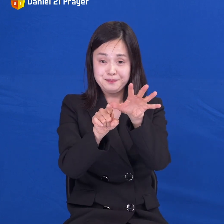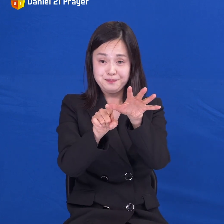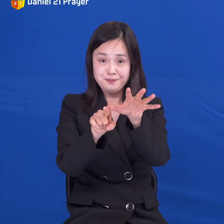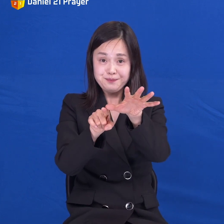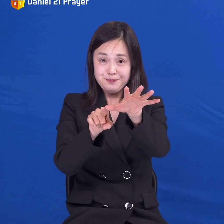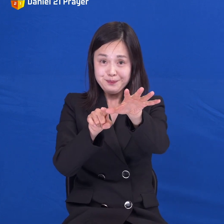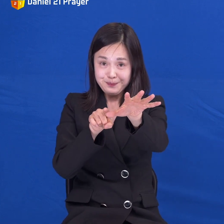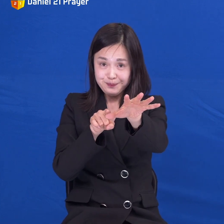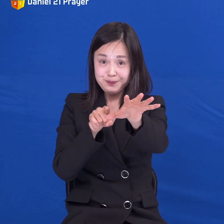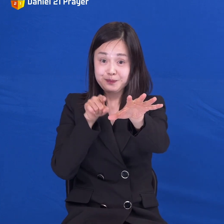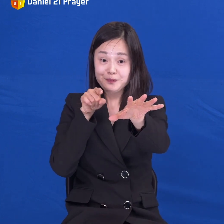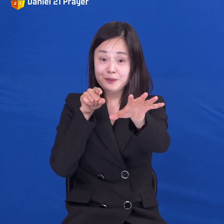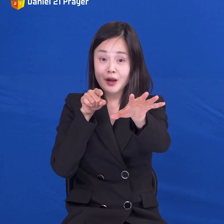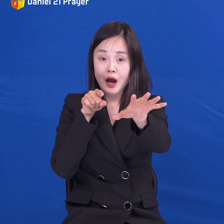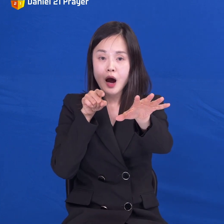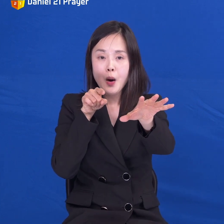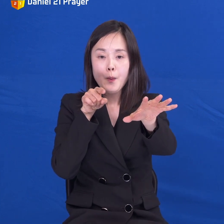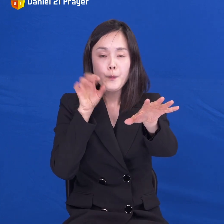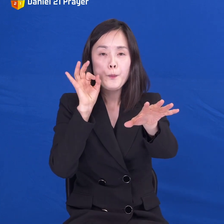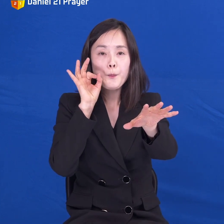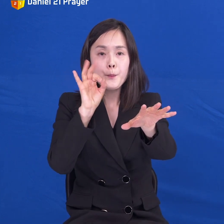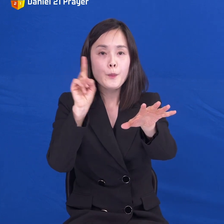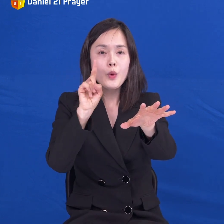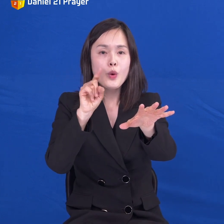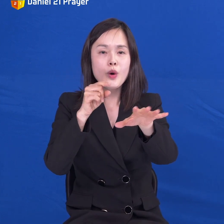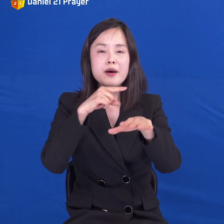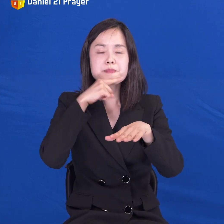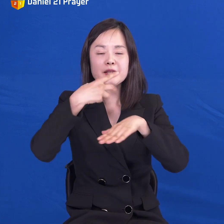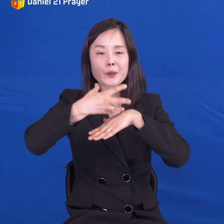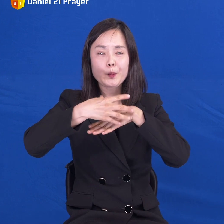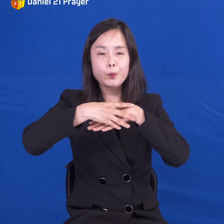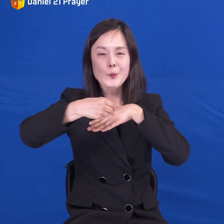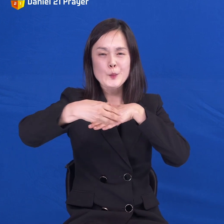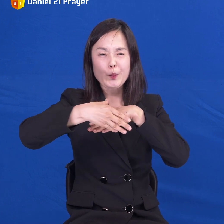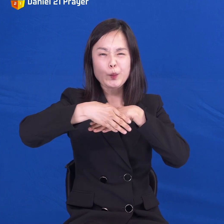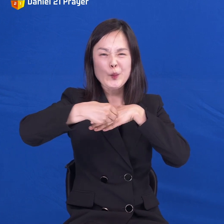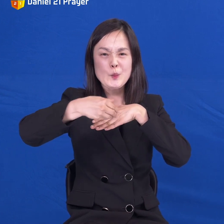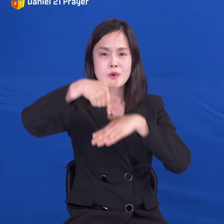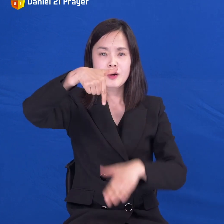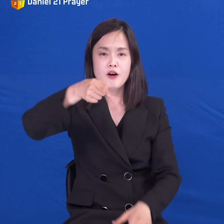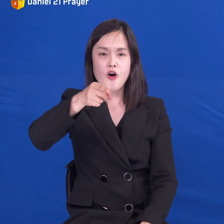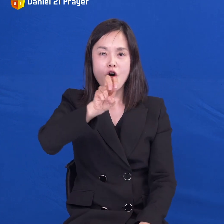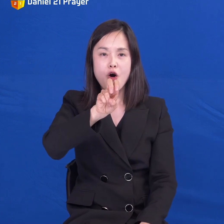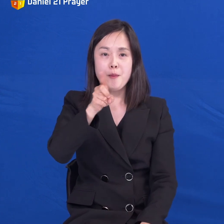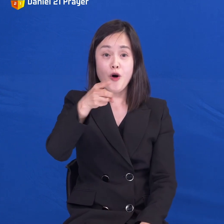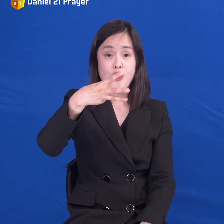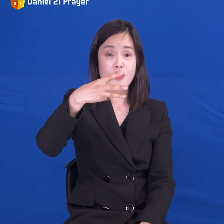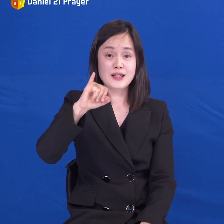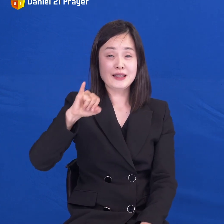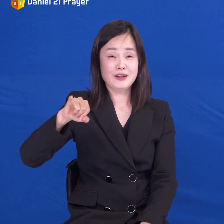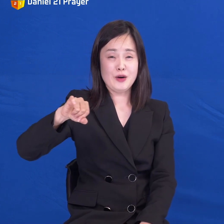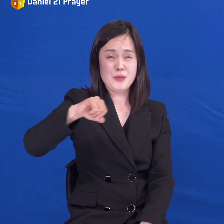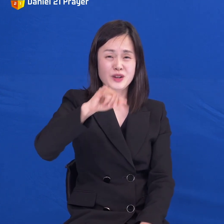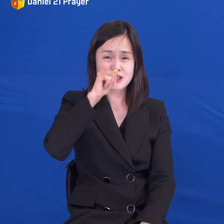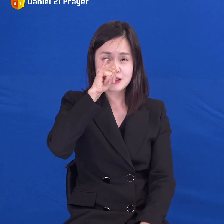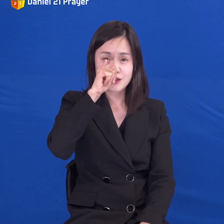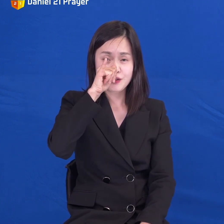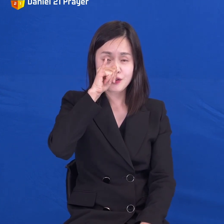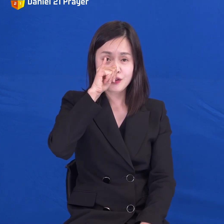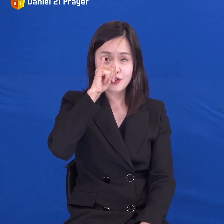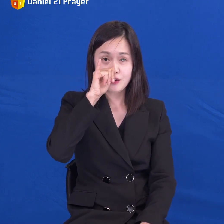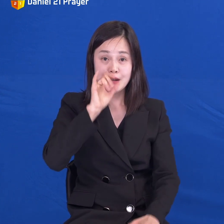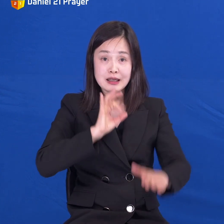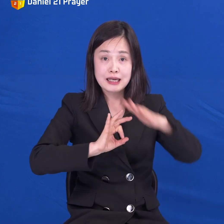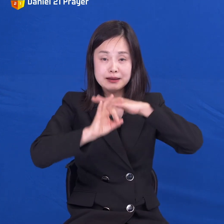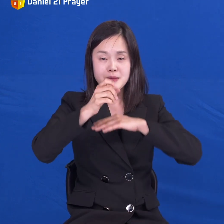이 정글에 거머리가 많습니다. 낙엽 뒤에 정글 거머리가 이슬을 먹고 삽니다. 그런데 피 냄새를